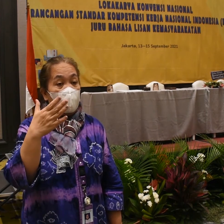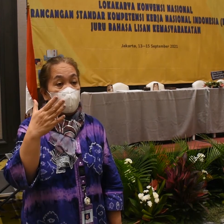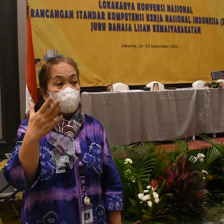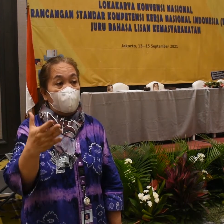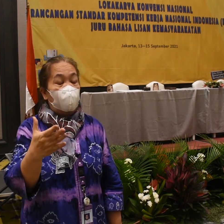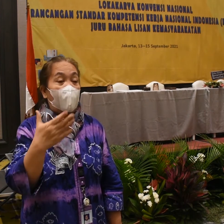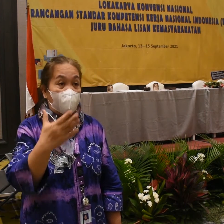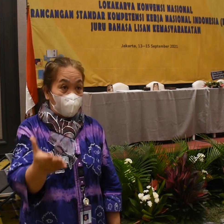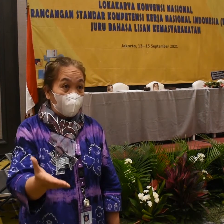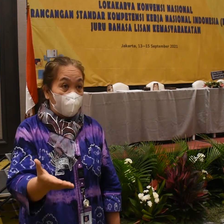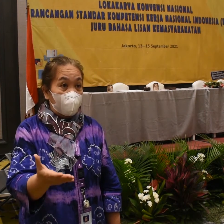si pelaku ya,